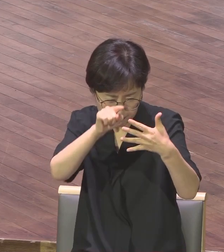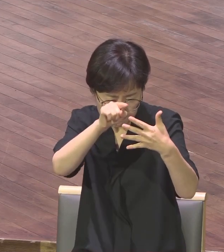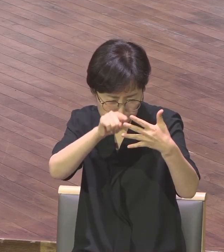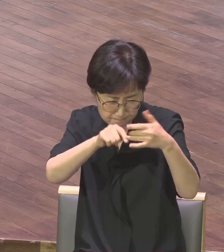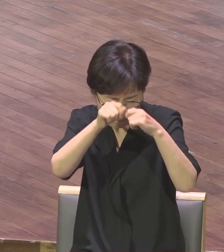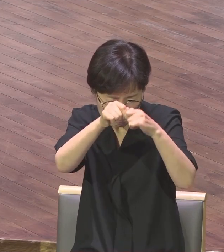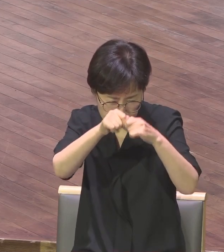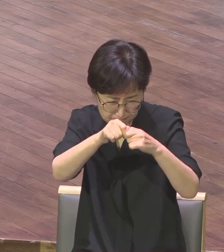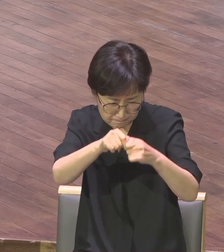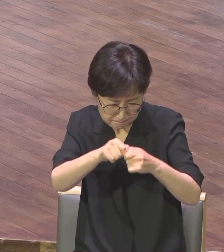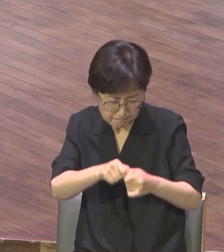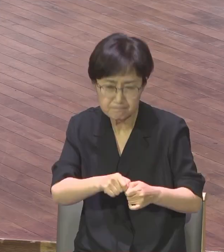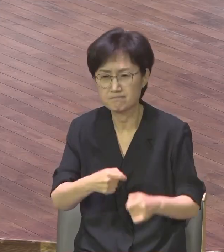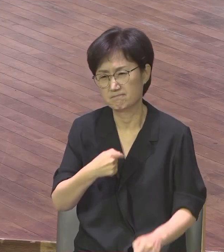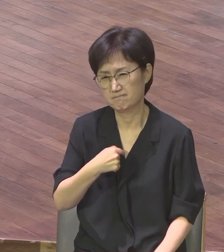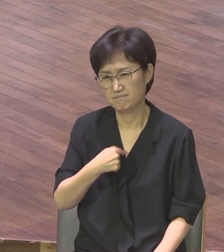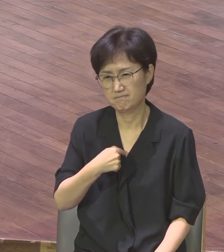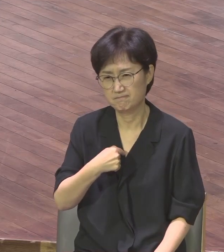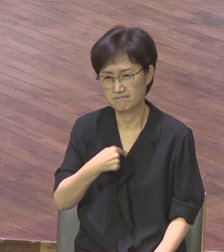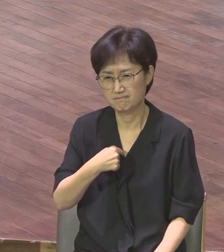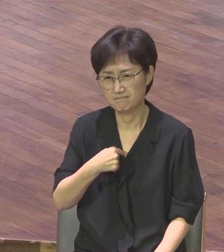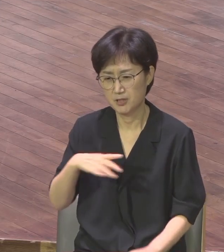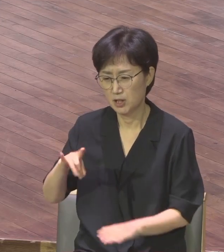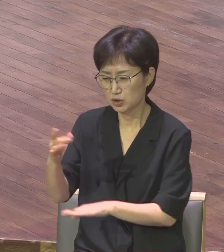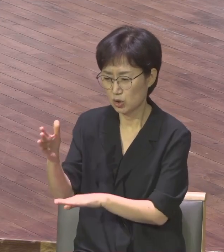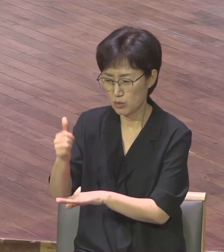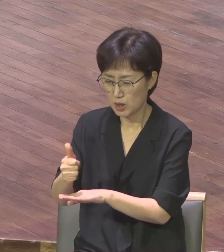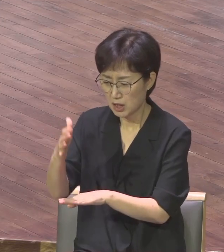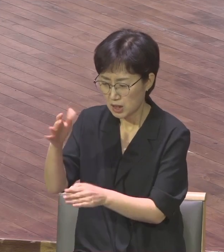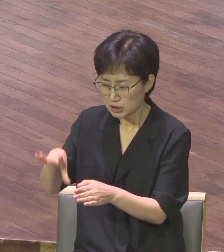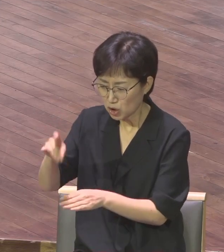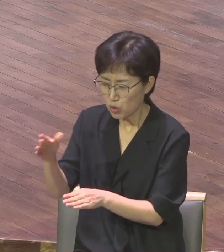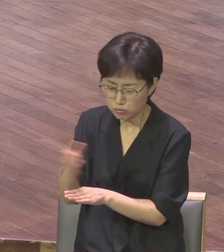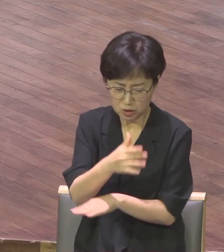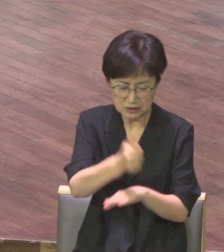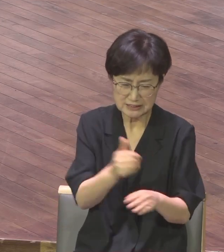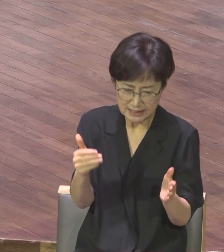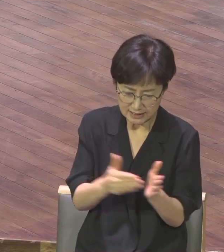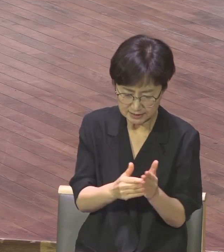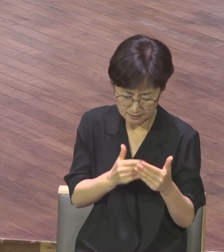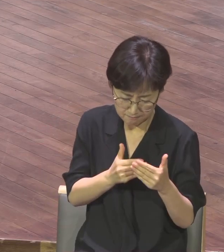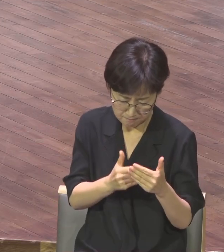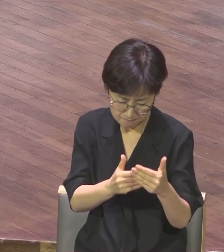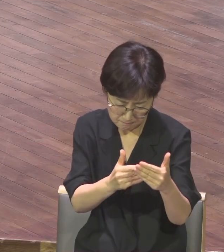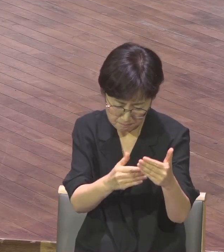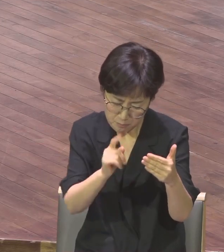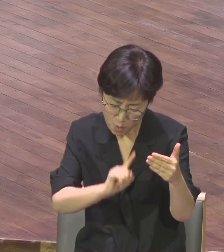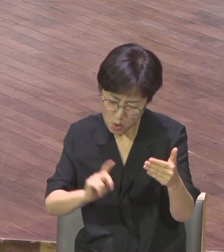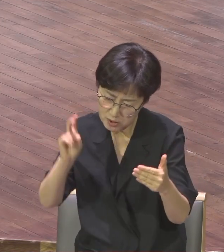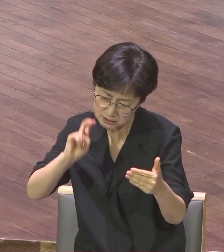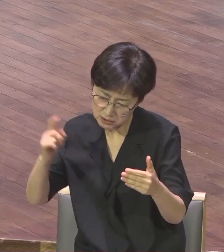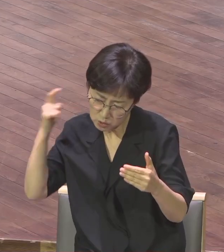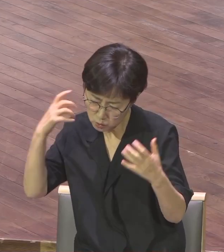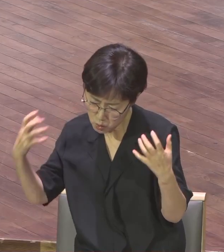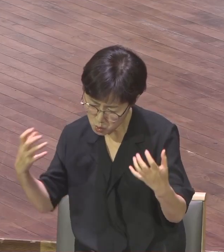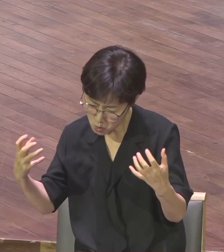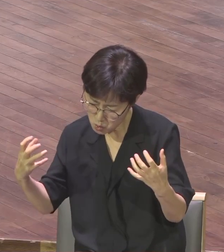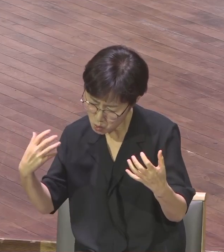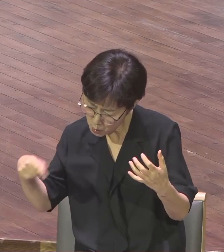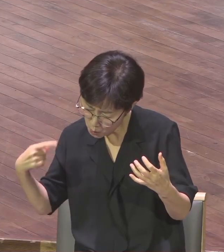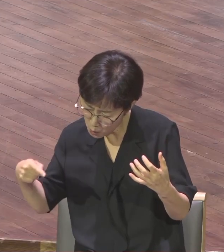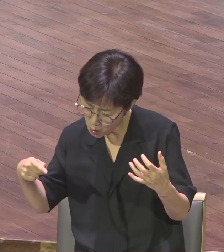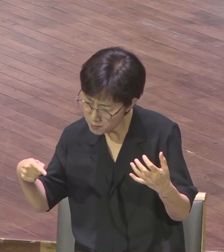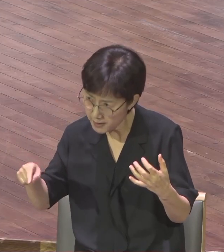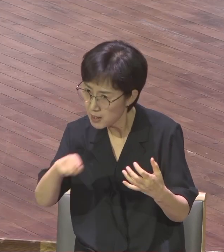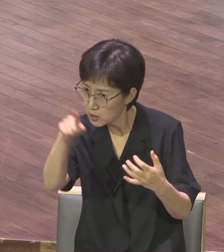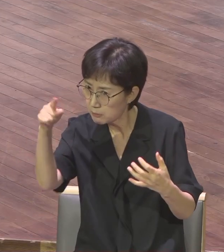것입니다. 시작 전부터 시작을 하면서 어떻게 진행하고, 심지어 찬양 소리도